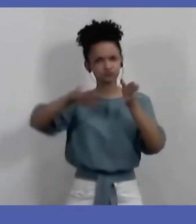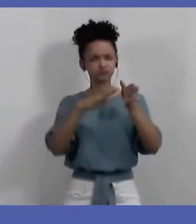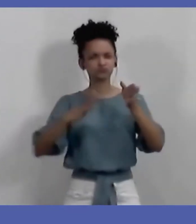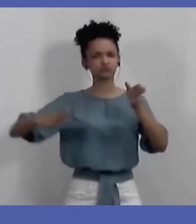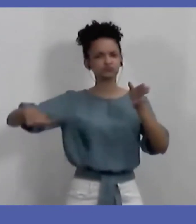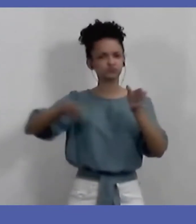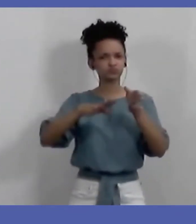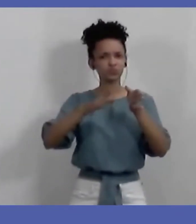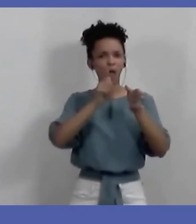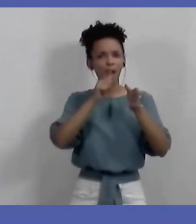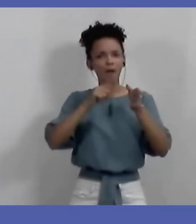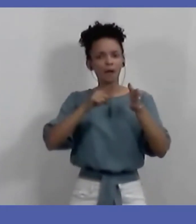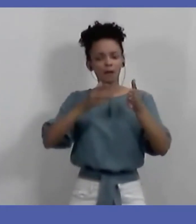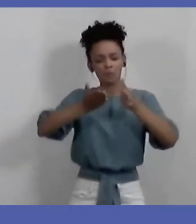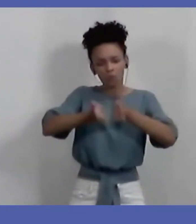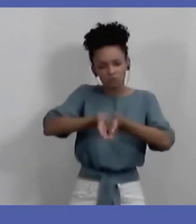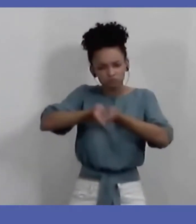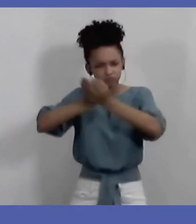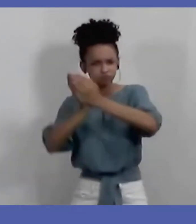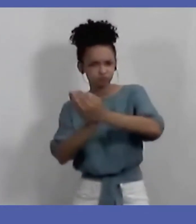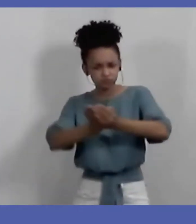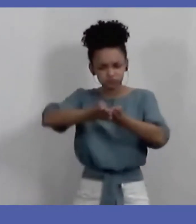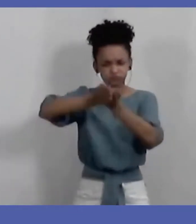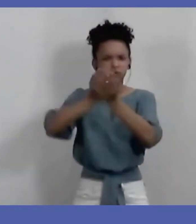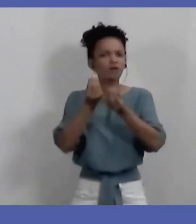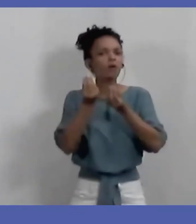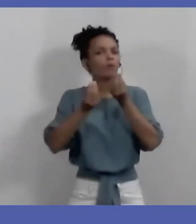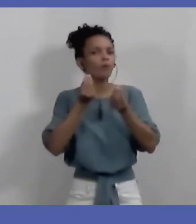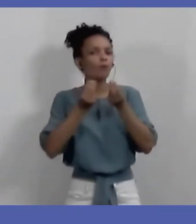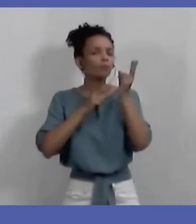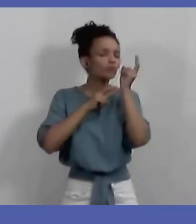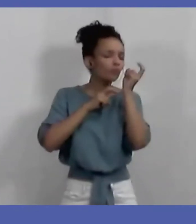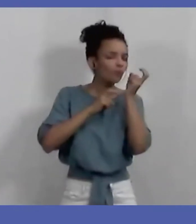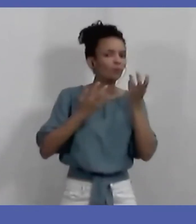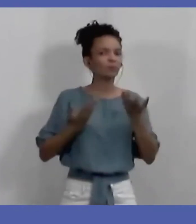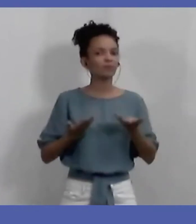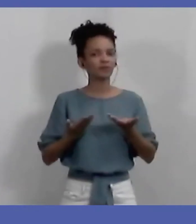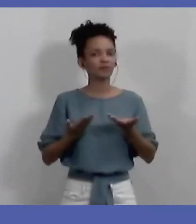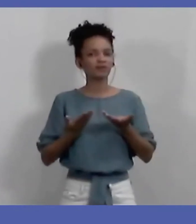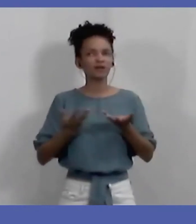barco quando essa grande tempestade